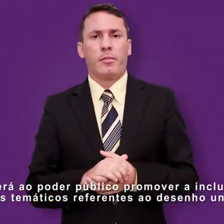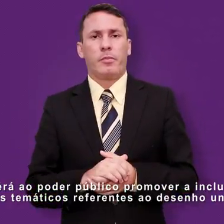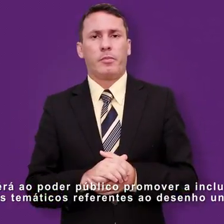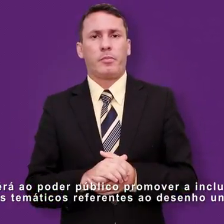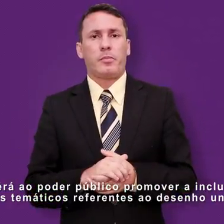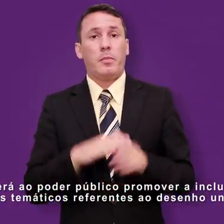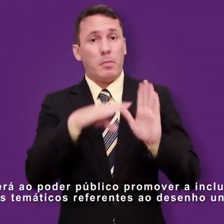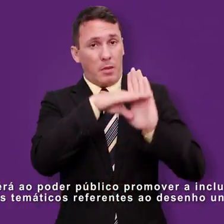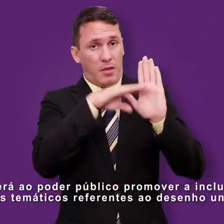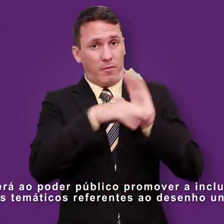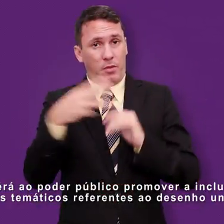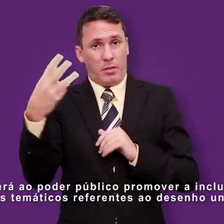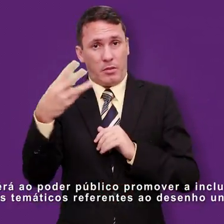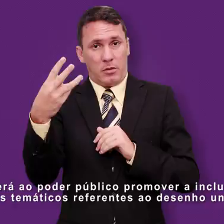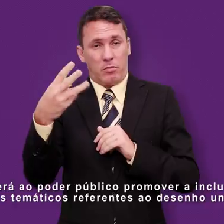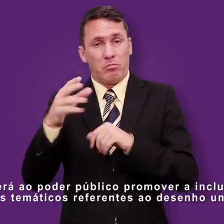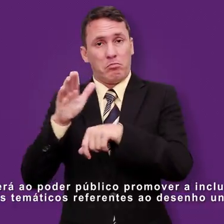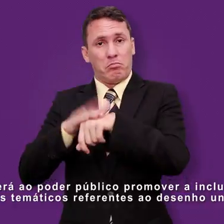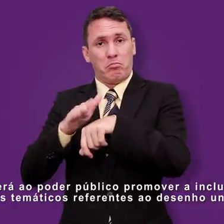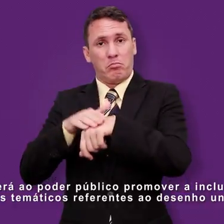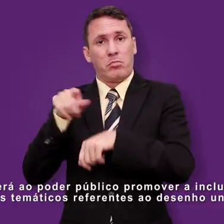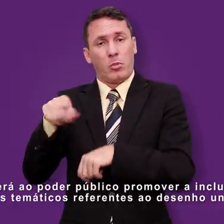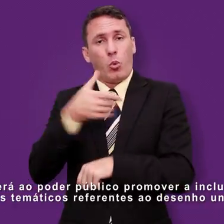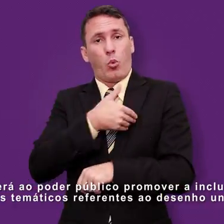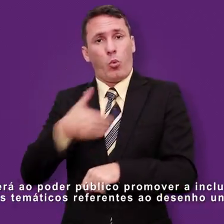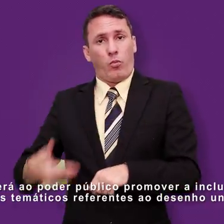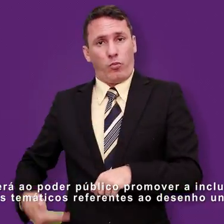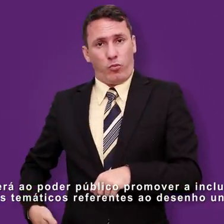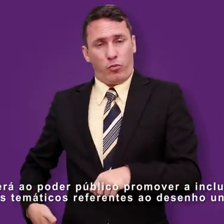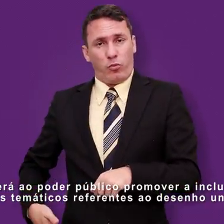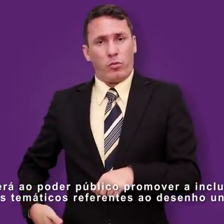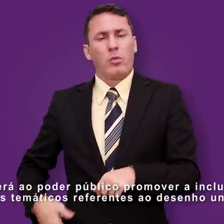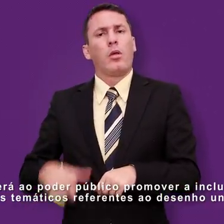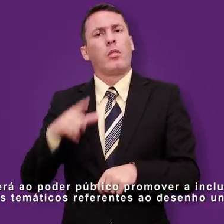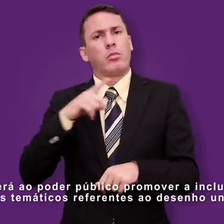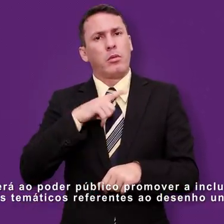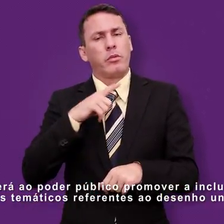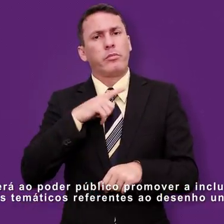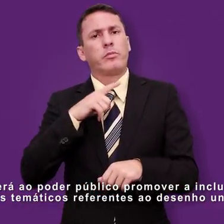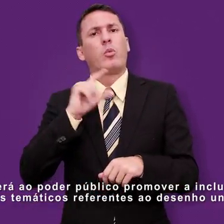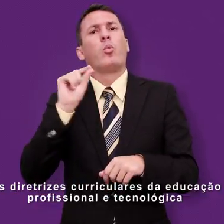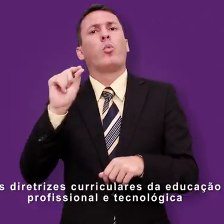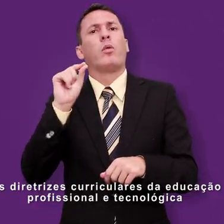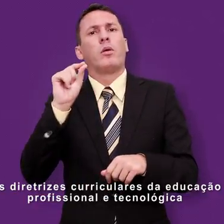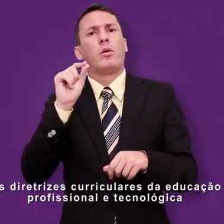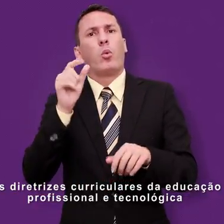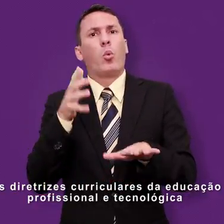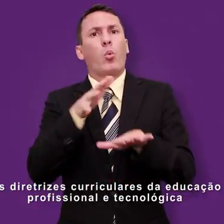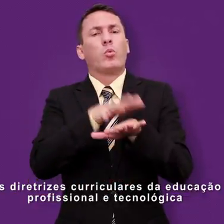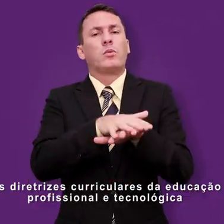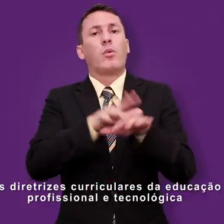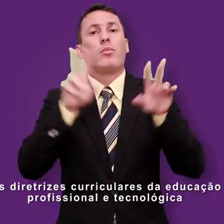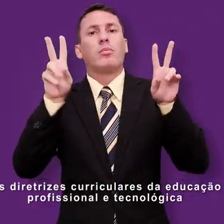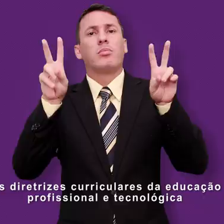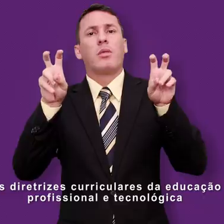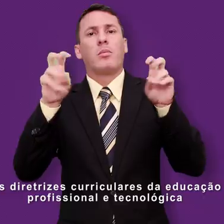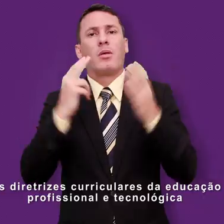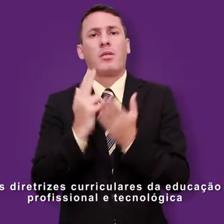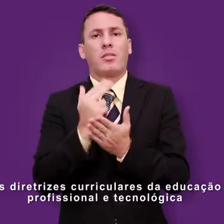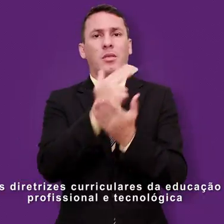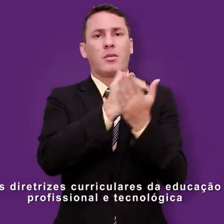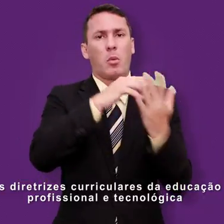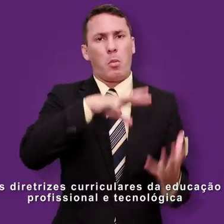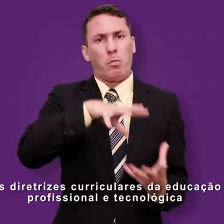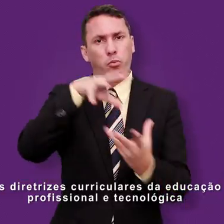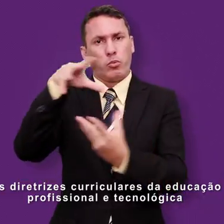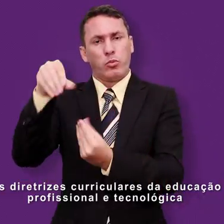poder público promover a inclusão de conteúdos temáticos referentes ao desenho universal nas diretrizes curriculares da